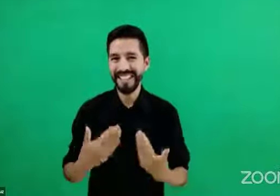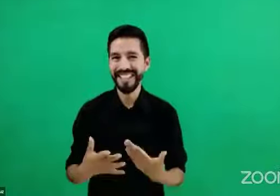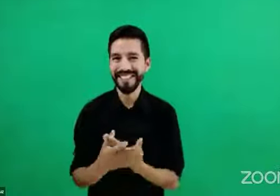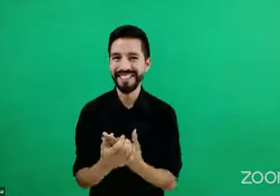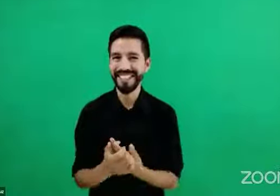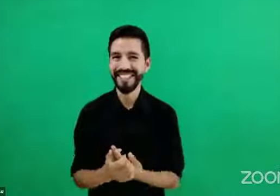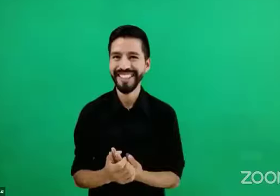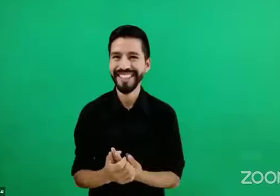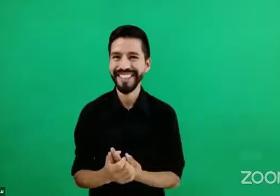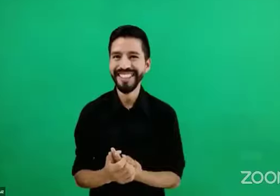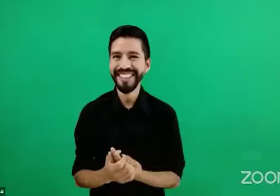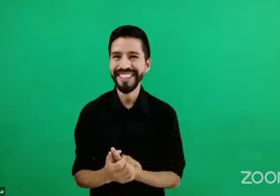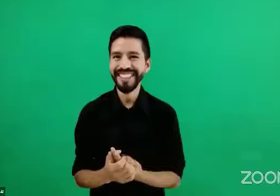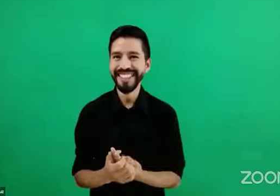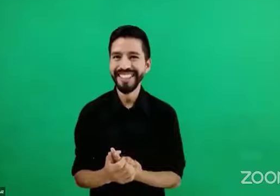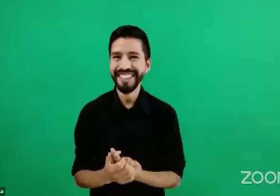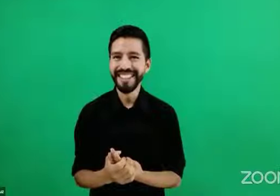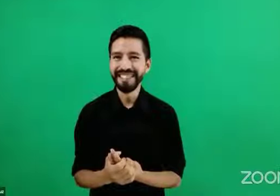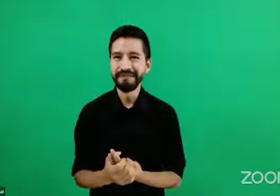pues aquí estoy.